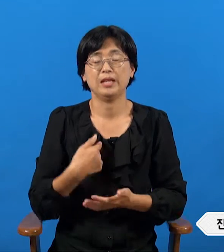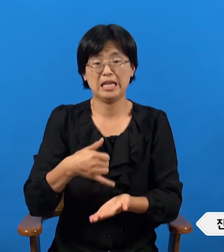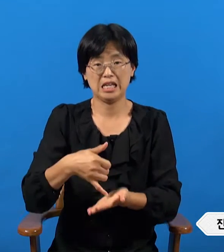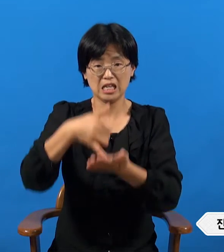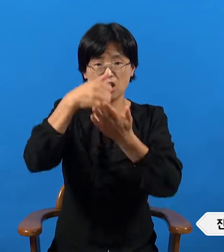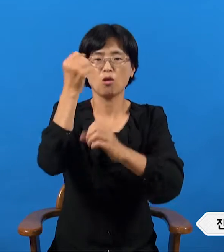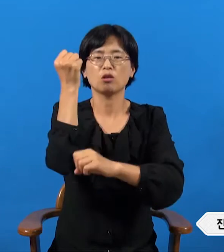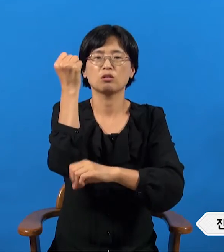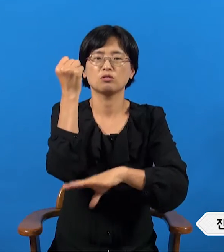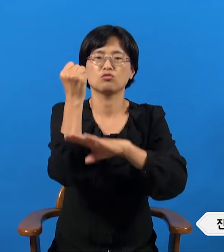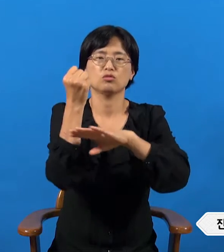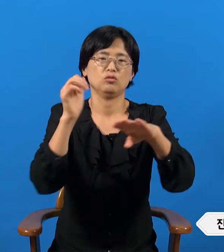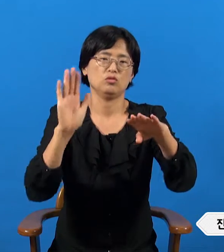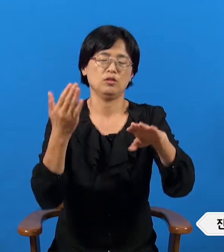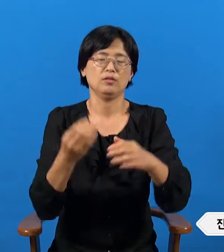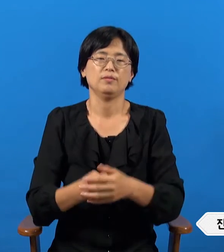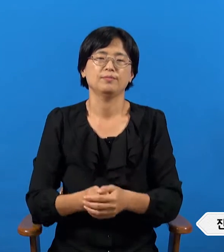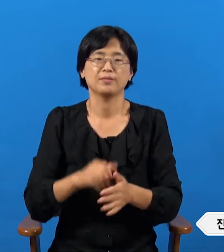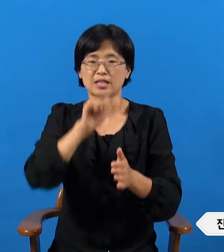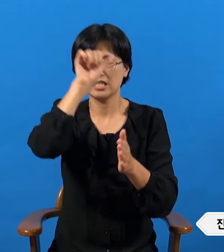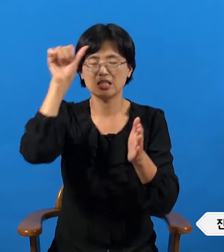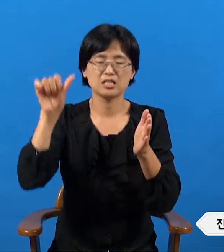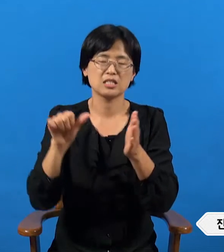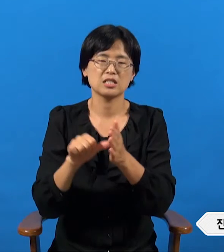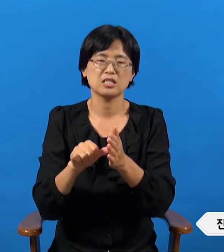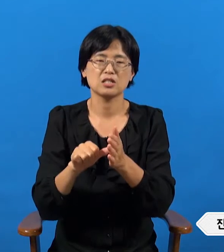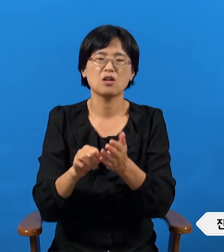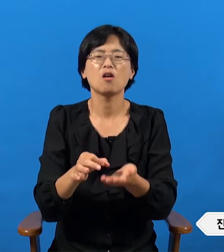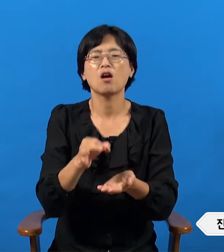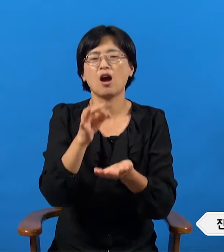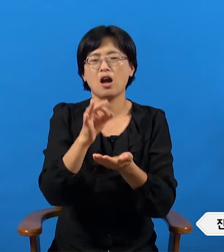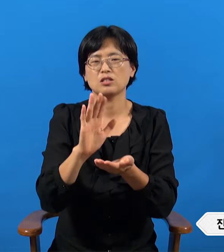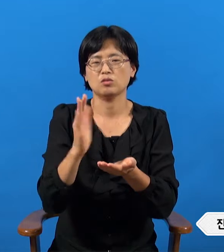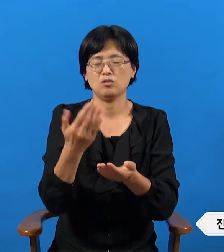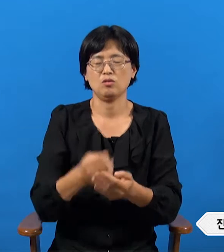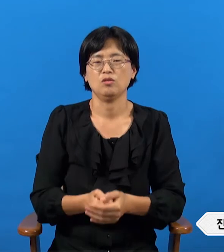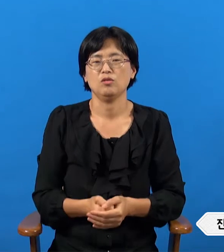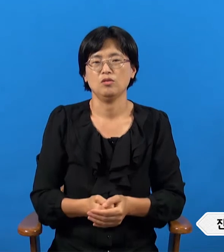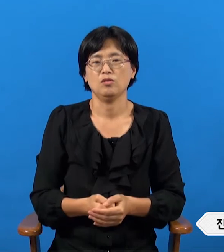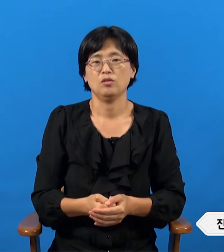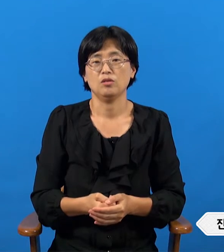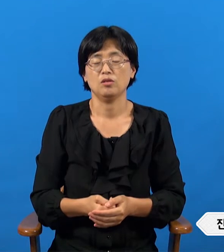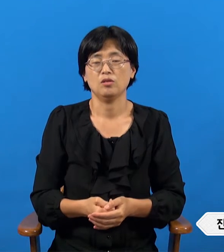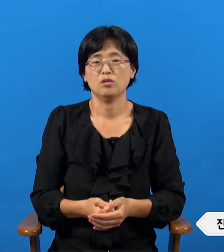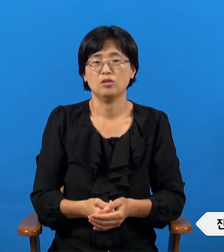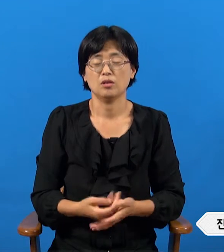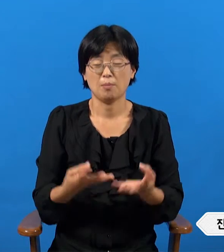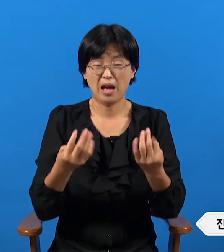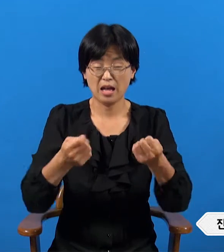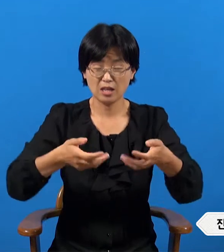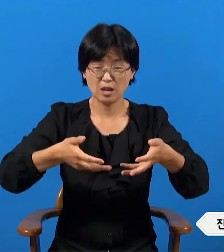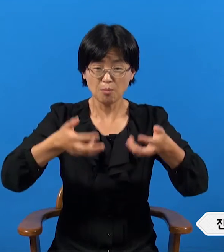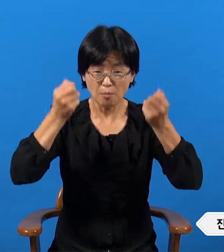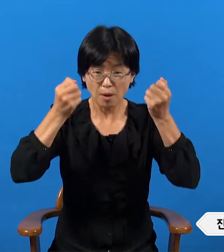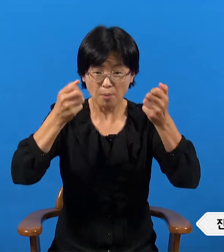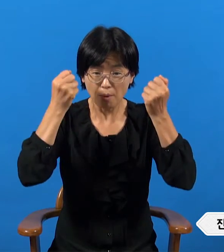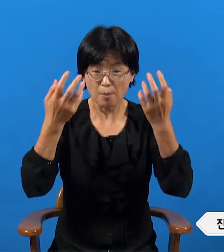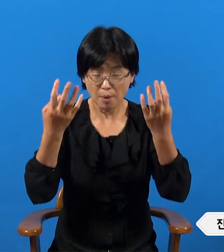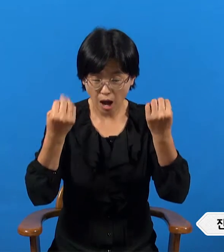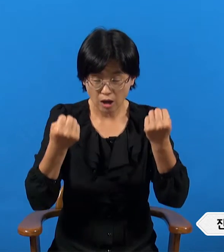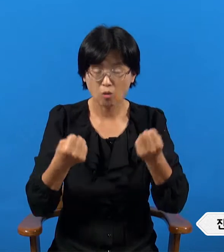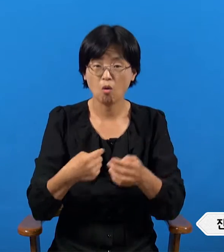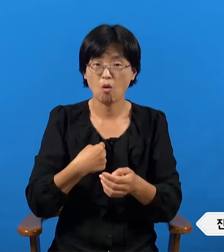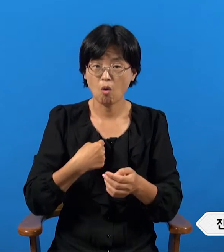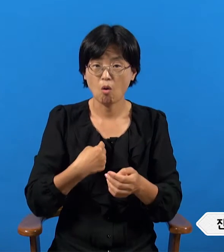그것이 나의 인격의 기준이 되어버리고 내 인생의 존재 가치의 기준이 되어버립니다. 내가 학위를 많이 가지고